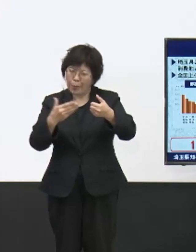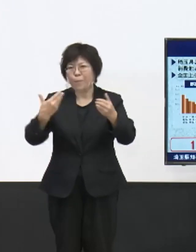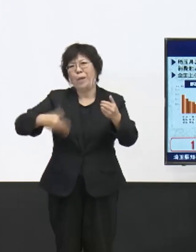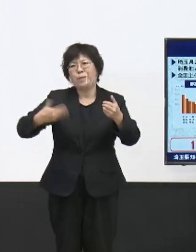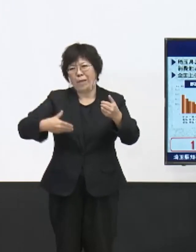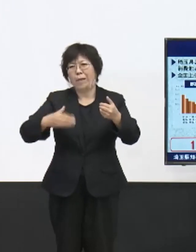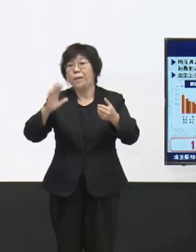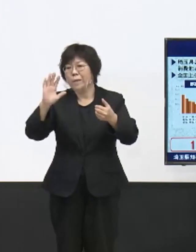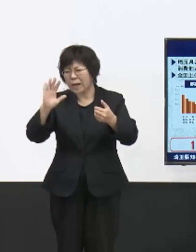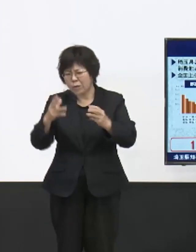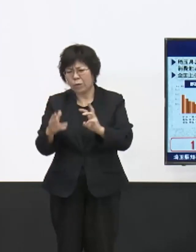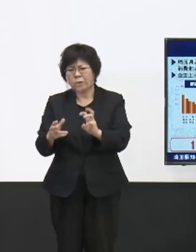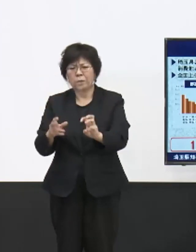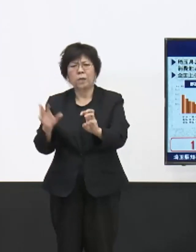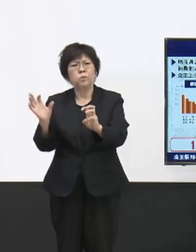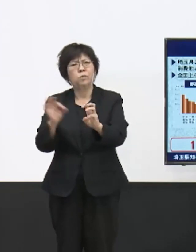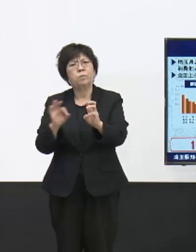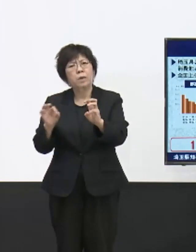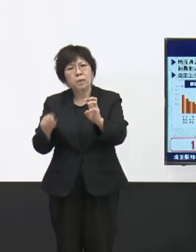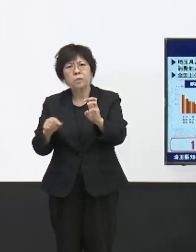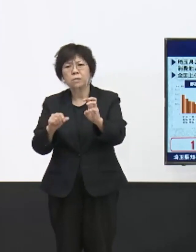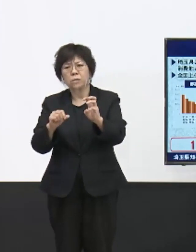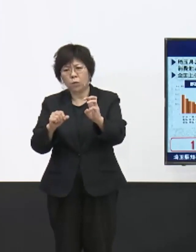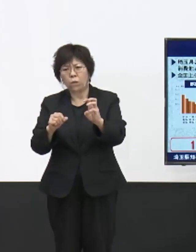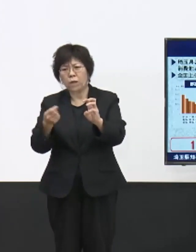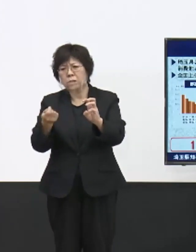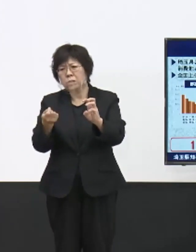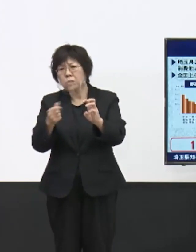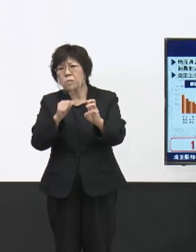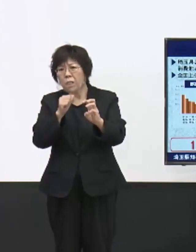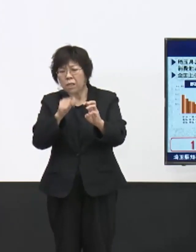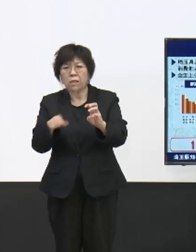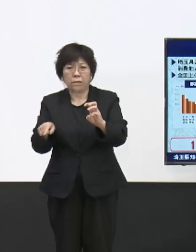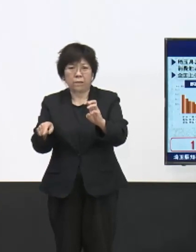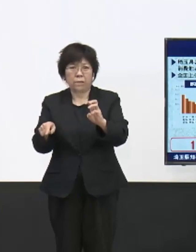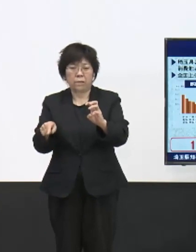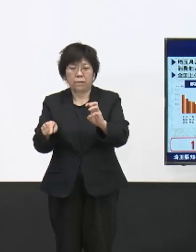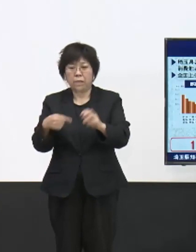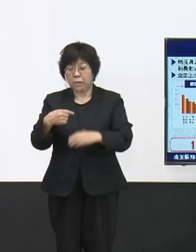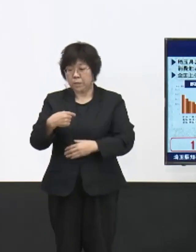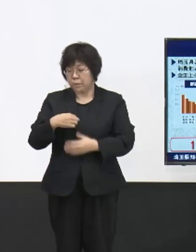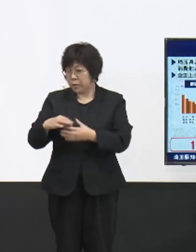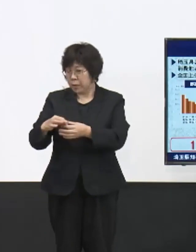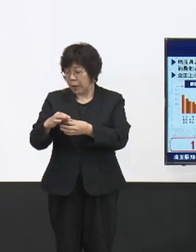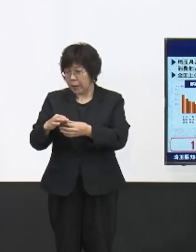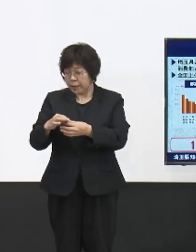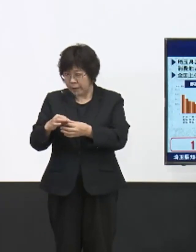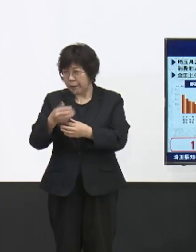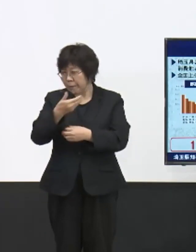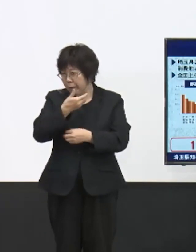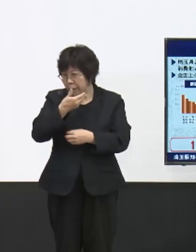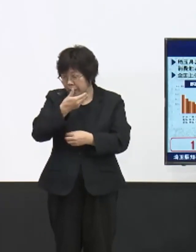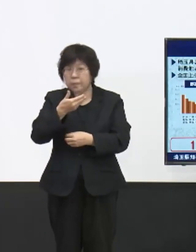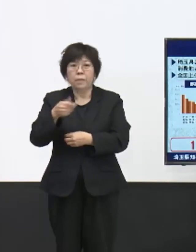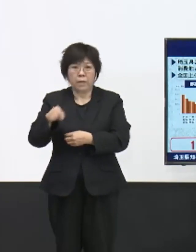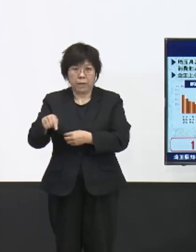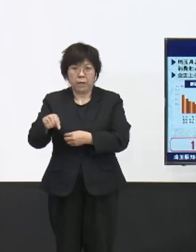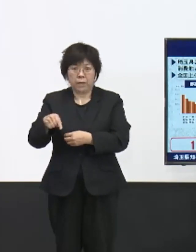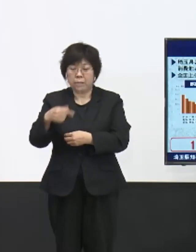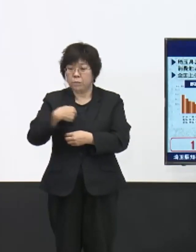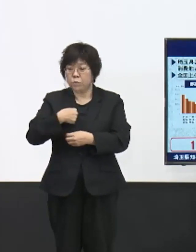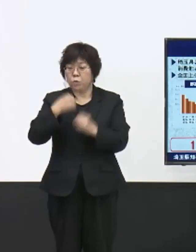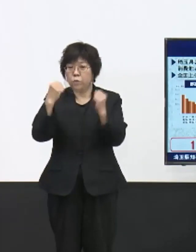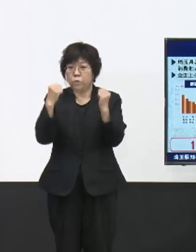ども、30% 程度の民意で、自分たちに最も関係が深い、地方自治